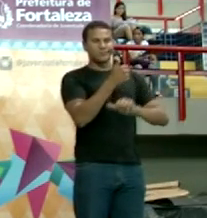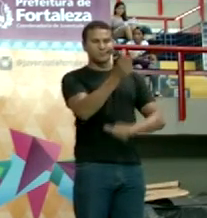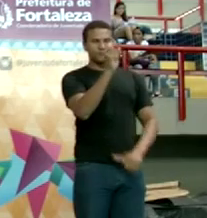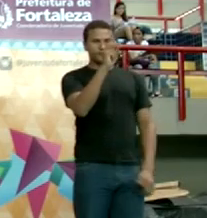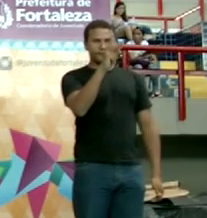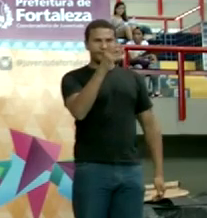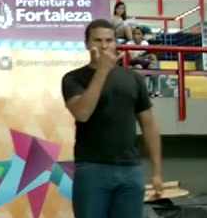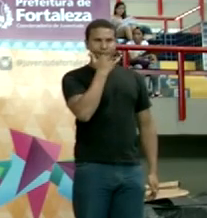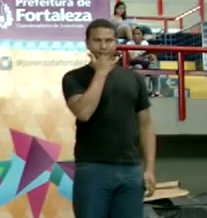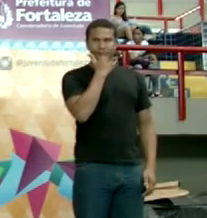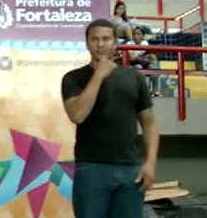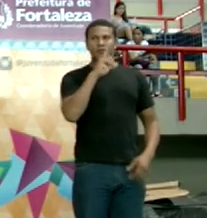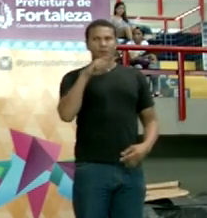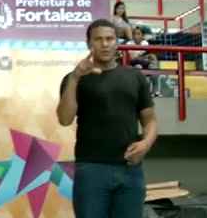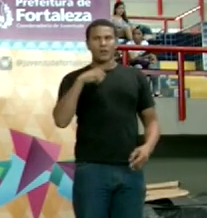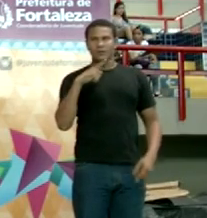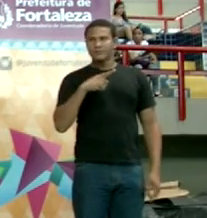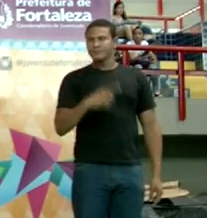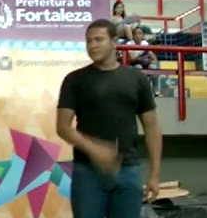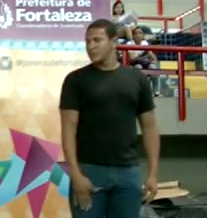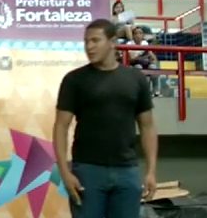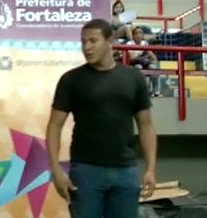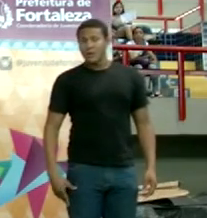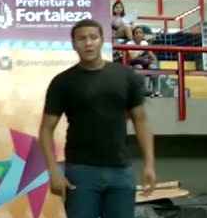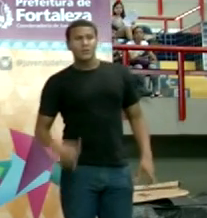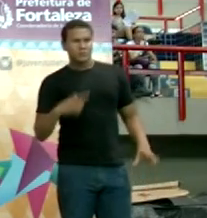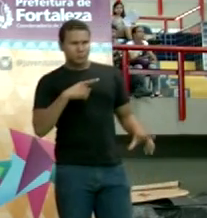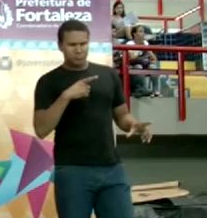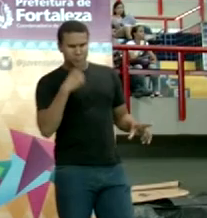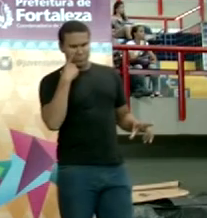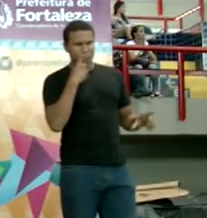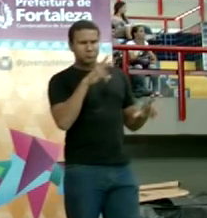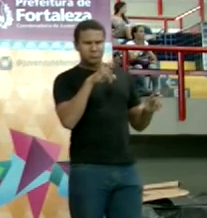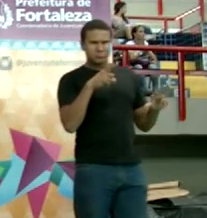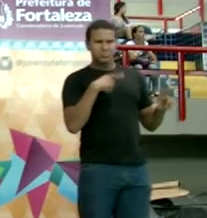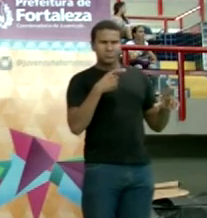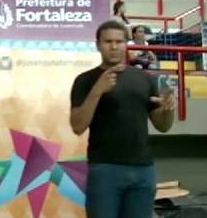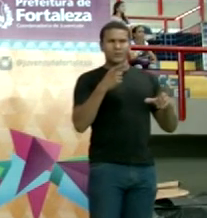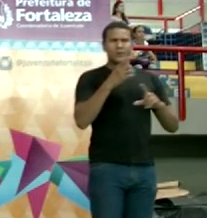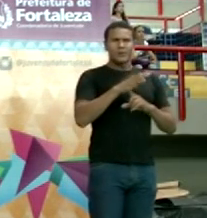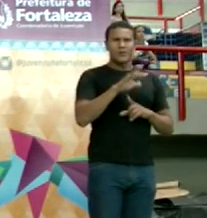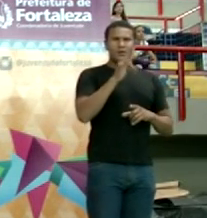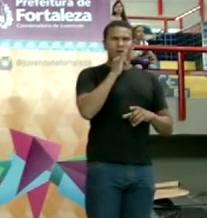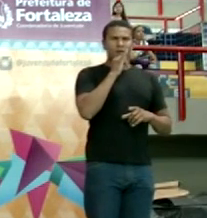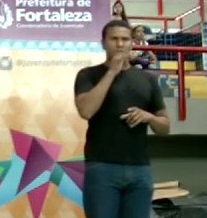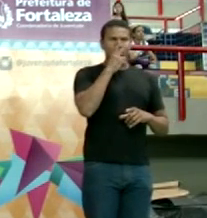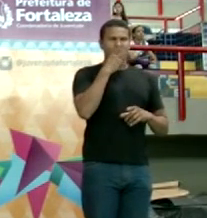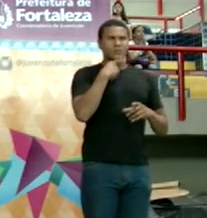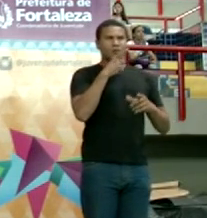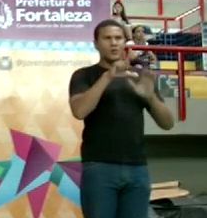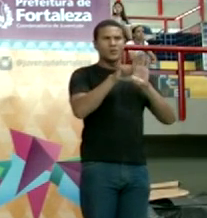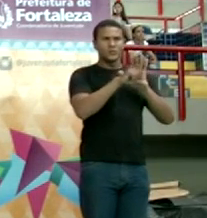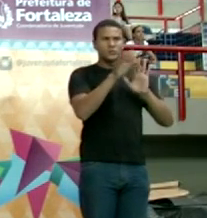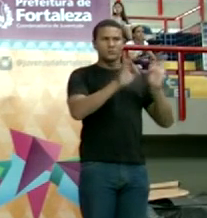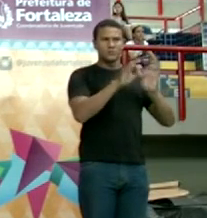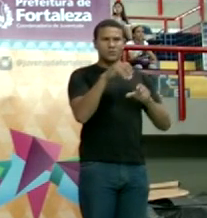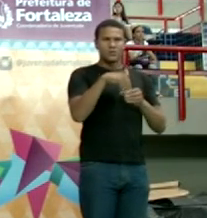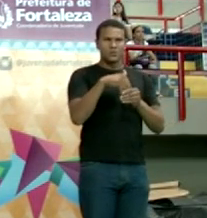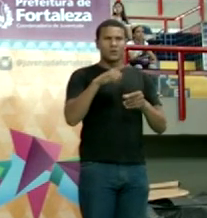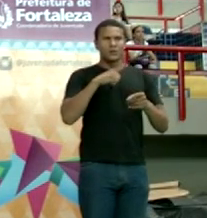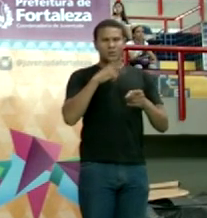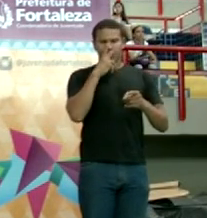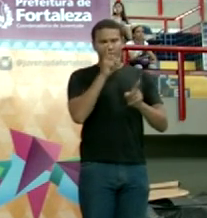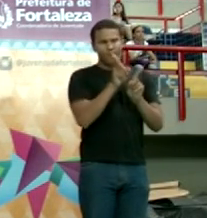poder moderador, indicando o primeiro-ministro, aí tem o ministério, eleições formando o poder legislativo e uma setinha do